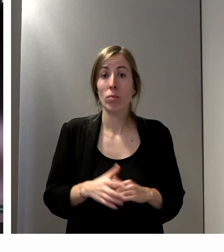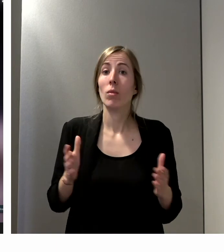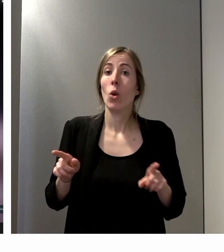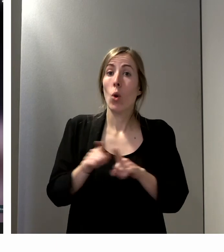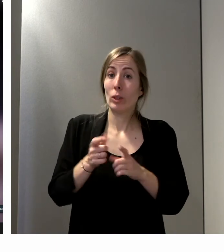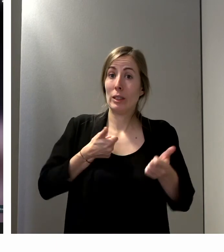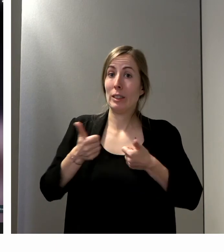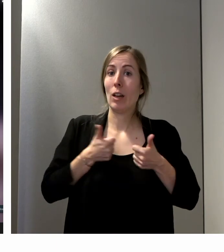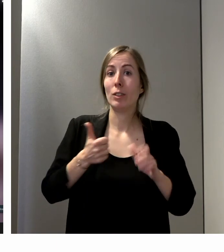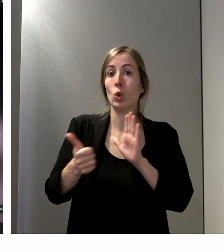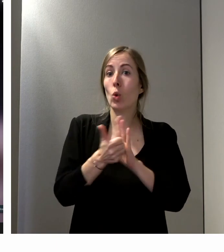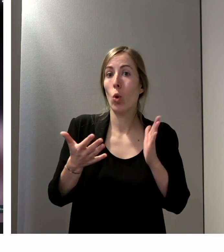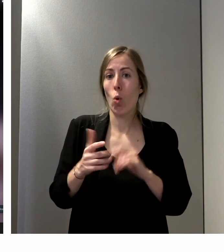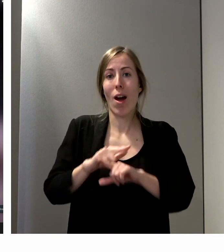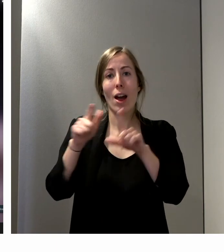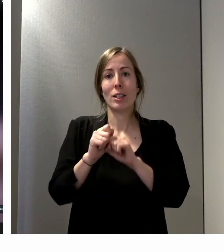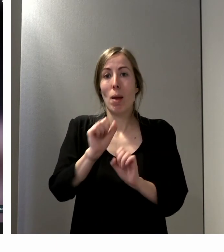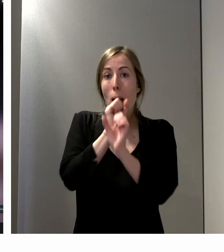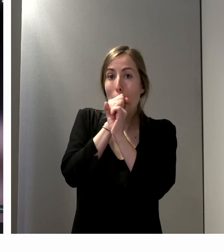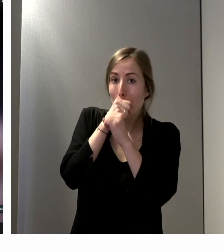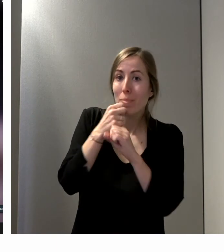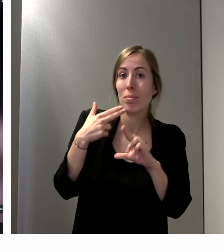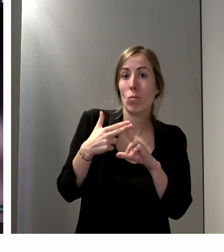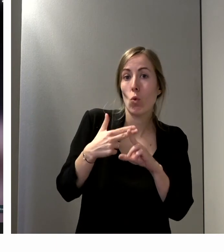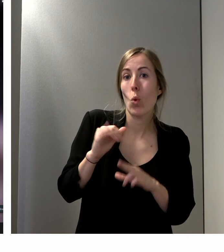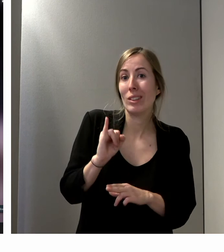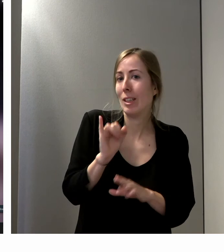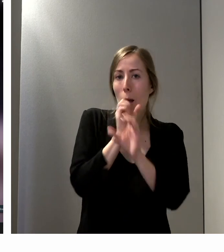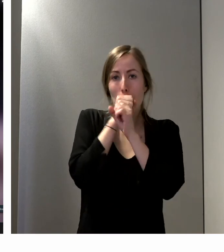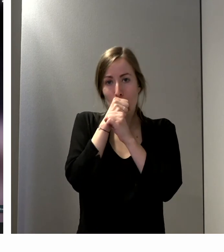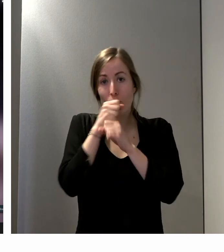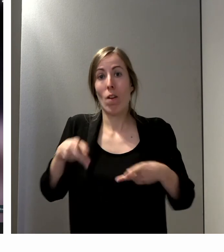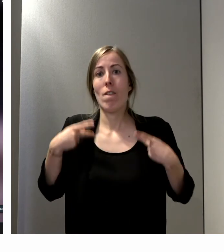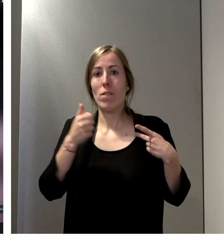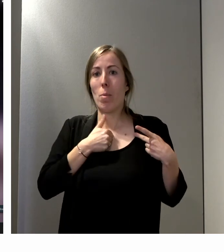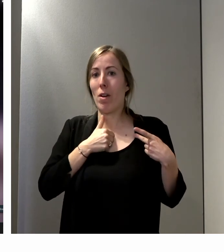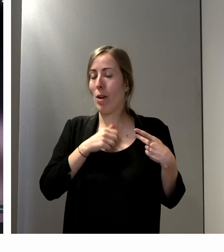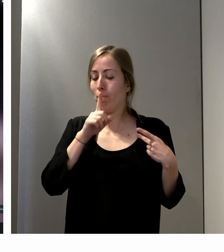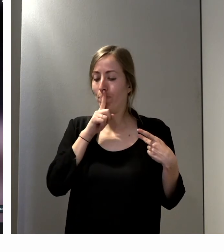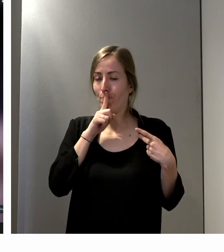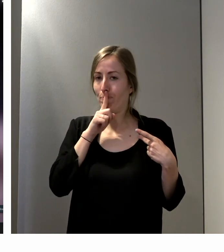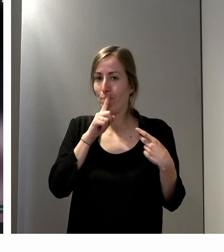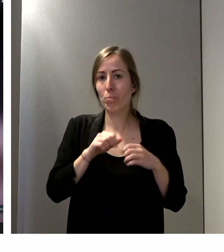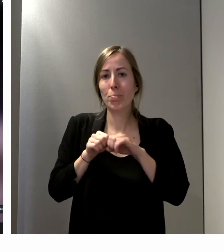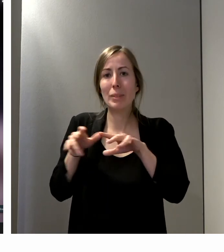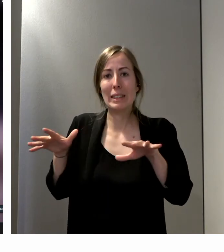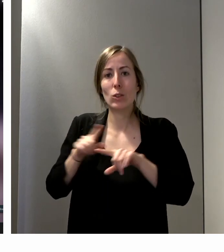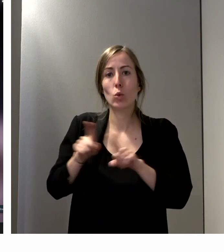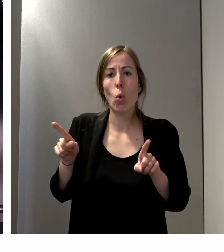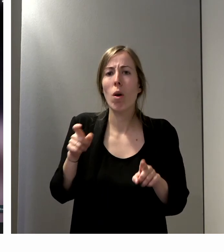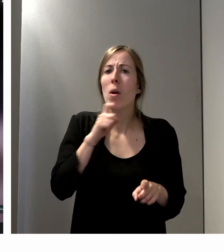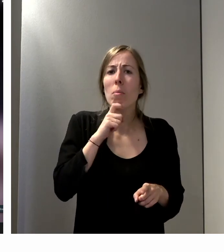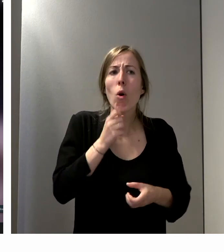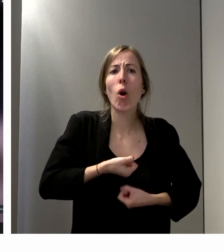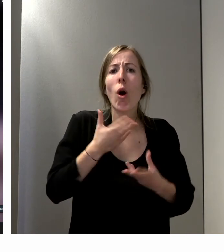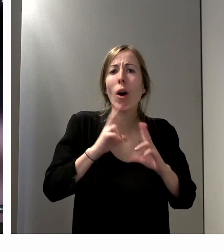pour respecter l'anonymat et la vie privée. On en a pas trop parlé, mais c'est quand même important. Nous sommes dans une